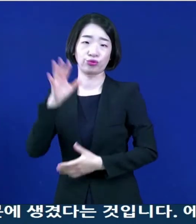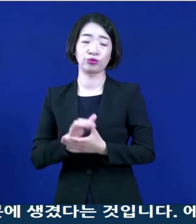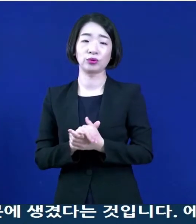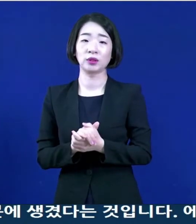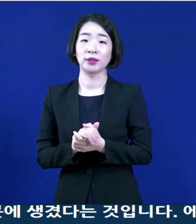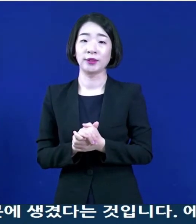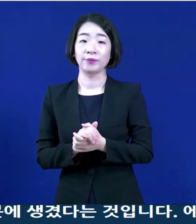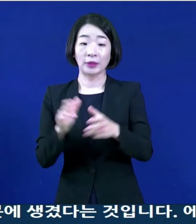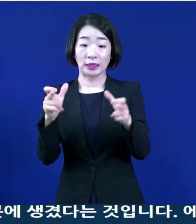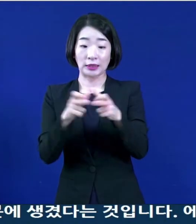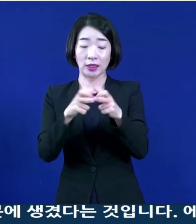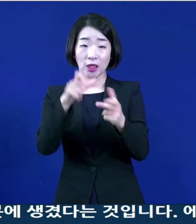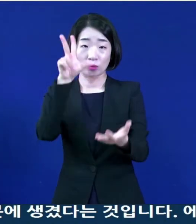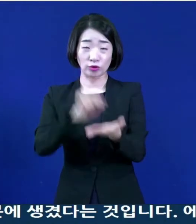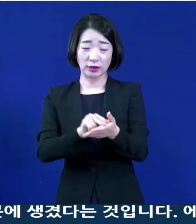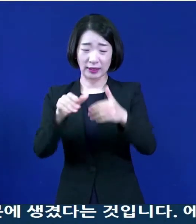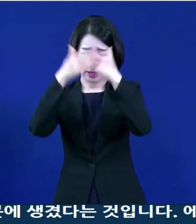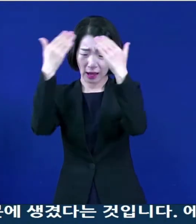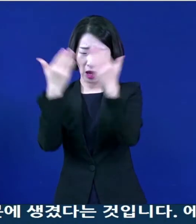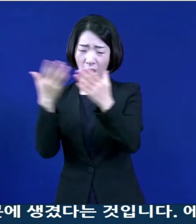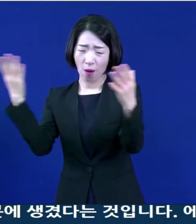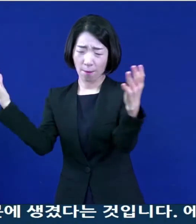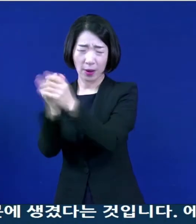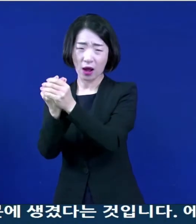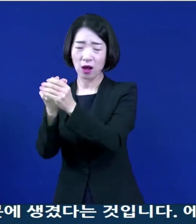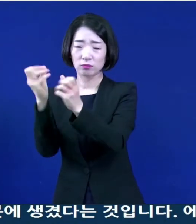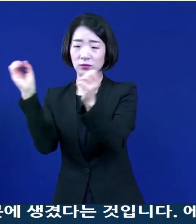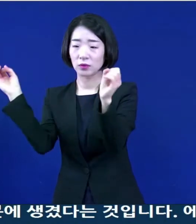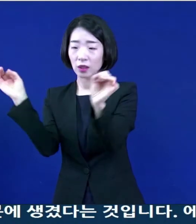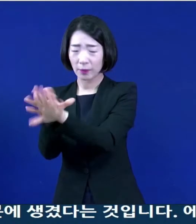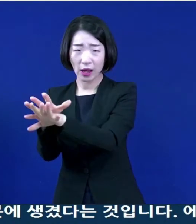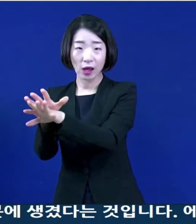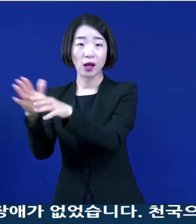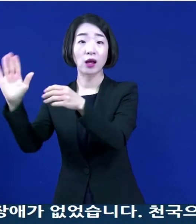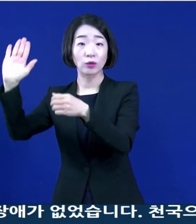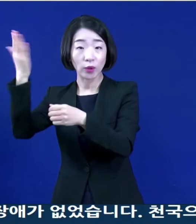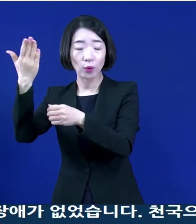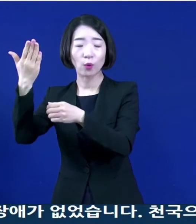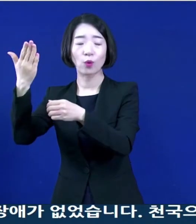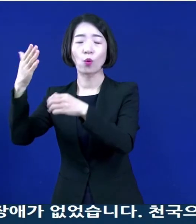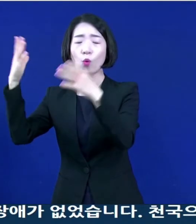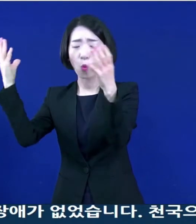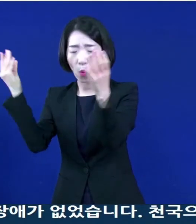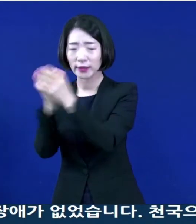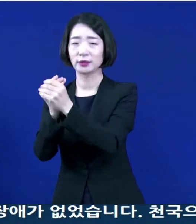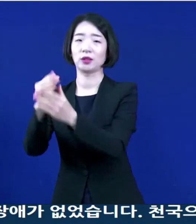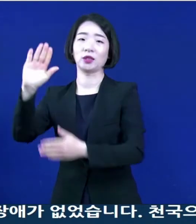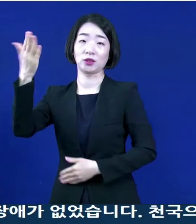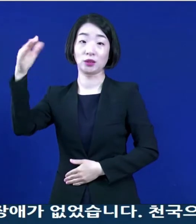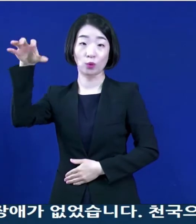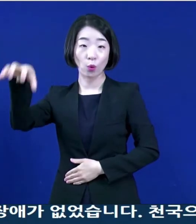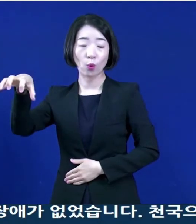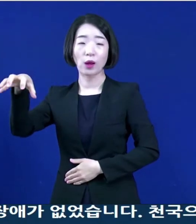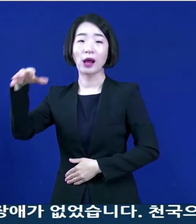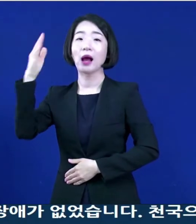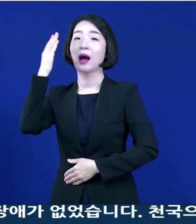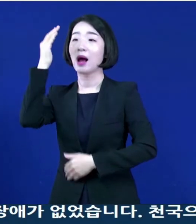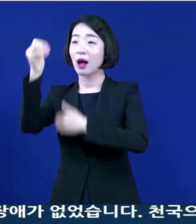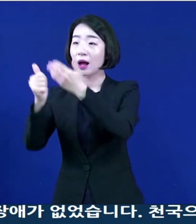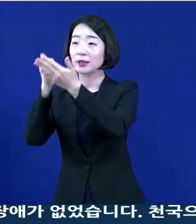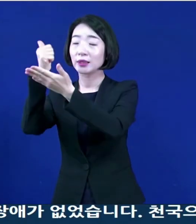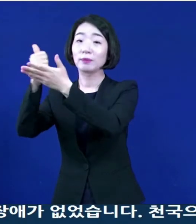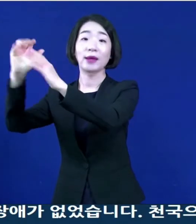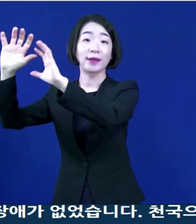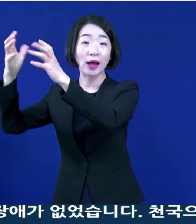장애의 문제가 다 회복되어지고 다 해결되어지는 것이 새하늘 새 땅 하나님의 나라